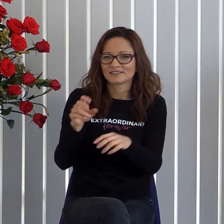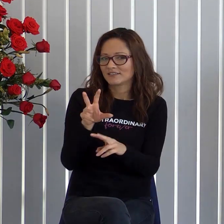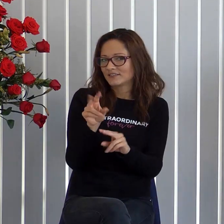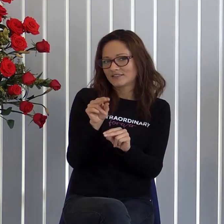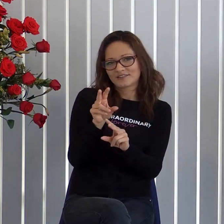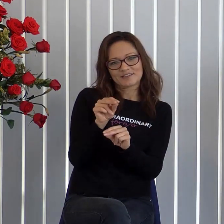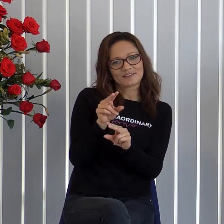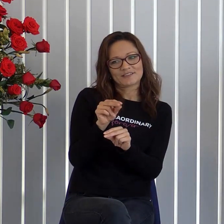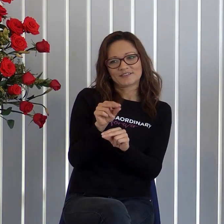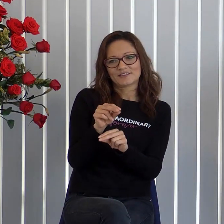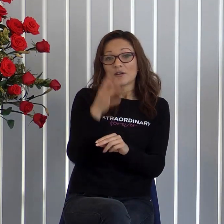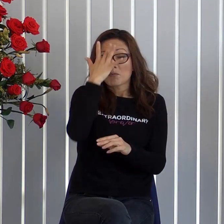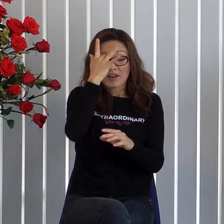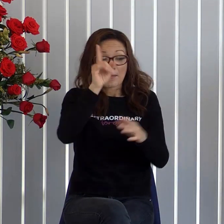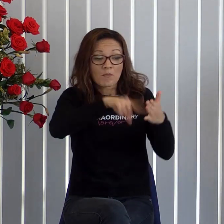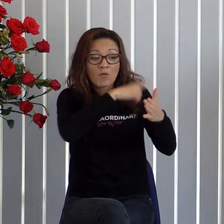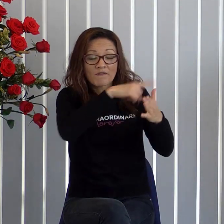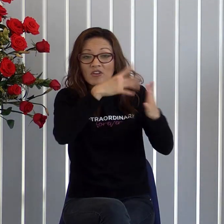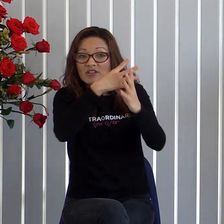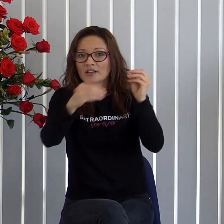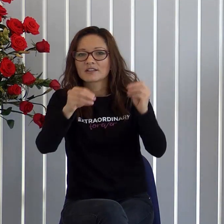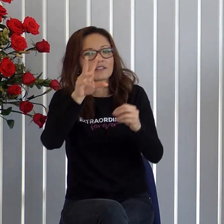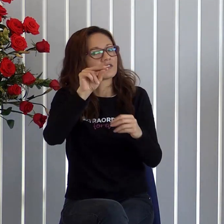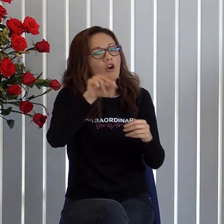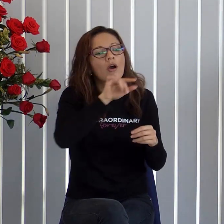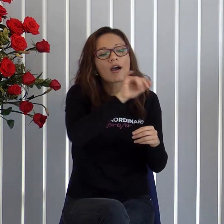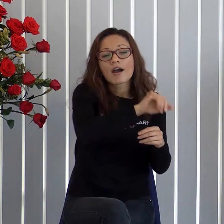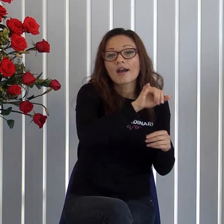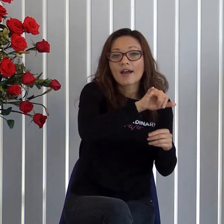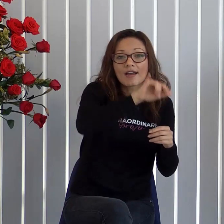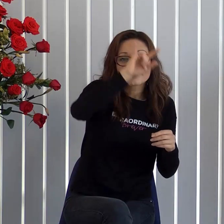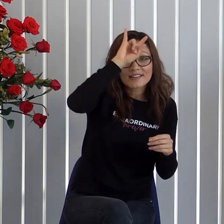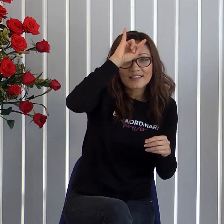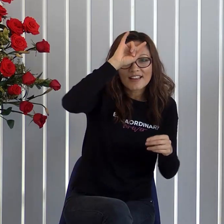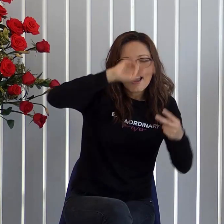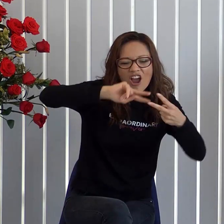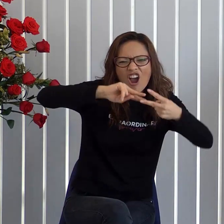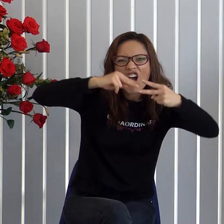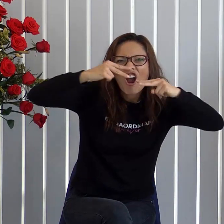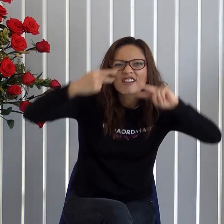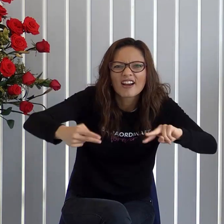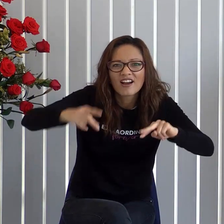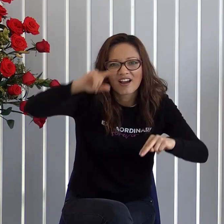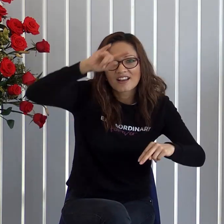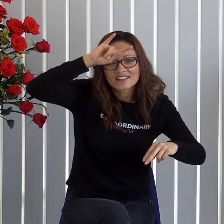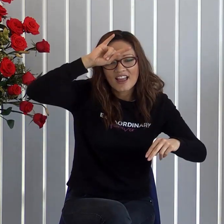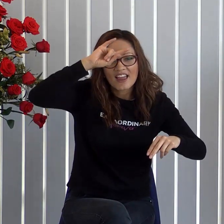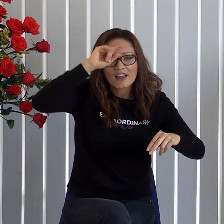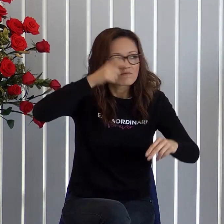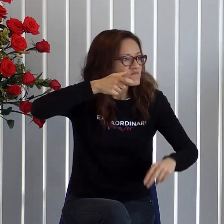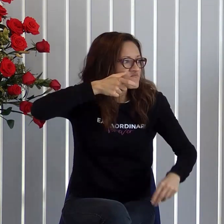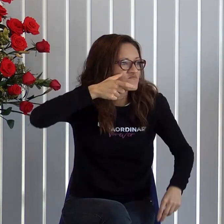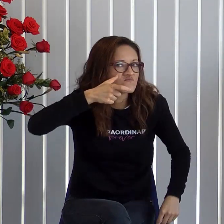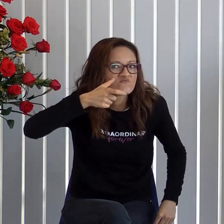porque no lo dejan salir, viejo. No, Satanás, al contrario, Satanás está...